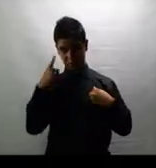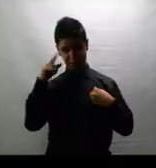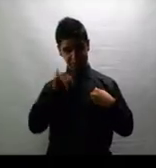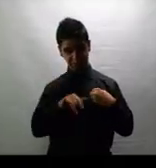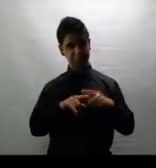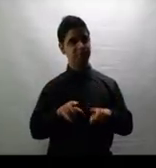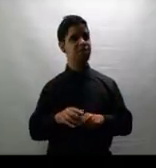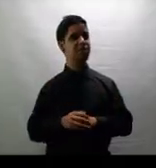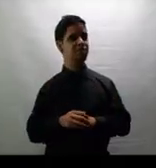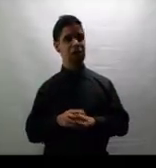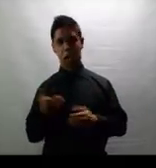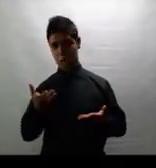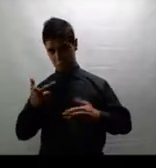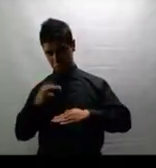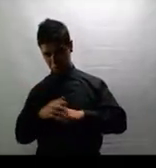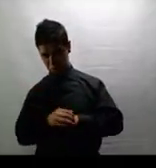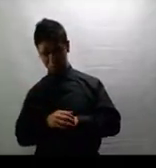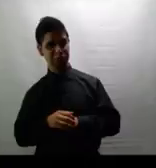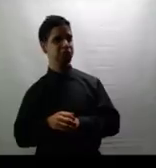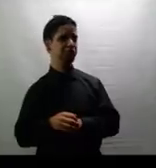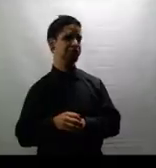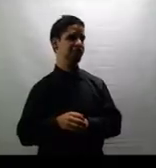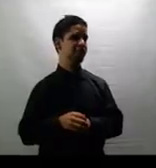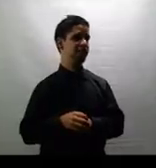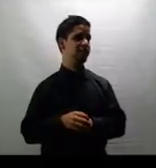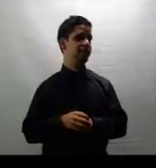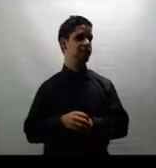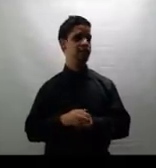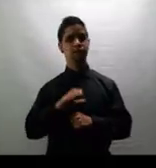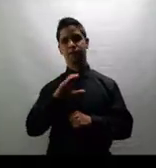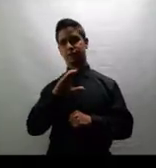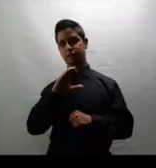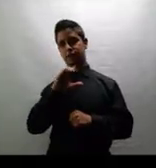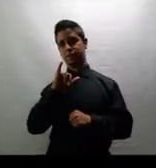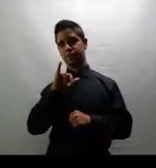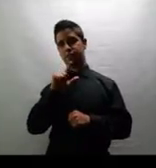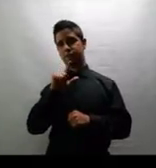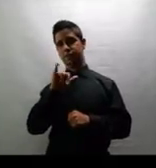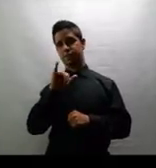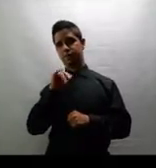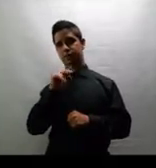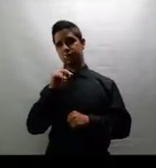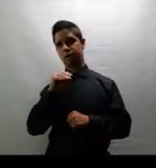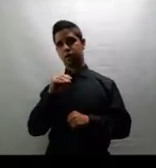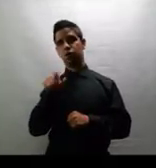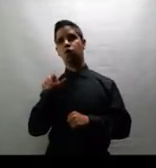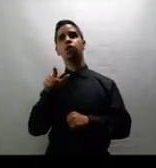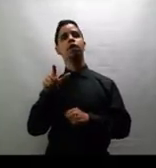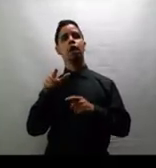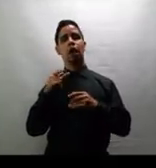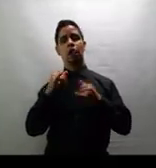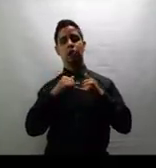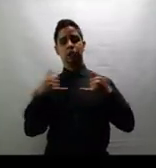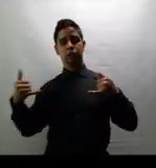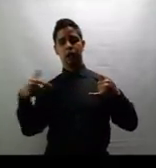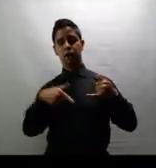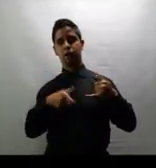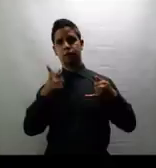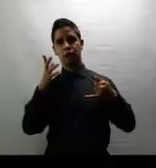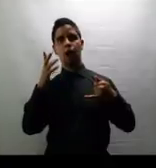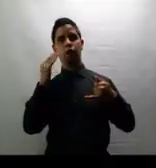el momento el cilindro del cable de la computadora tú sabes que el cable que conecta